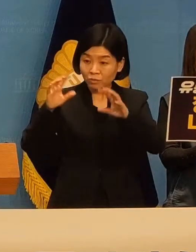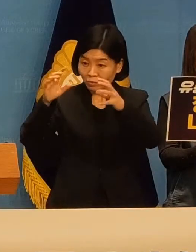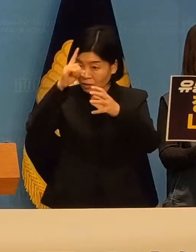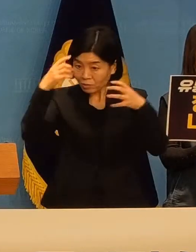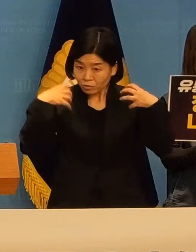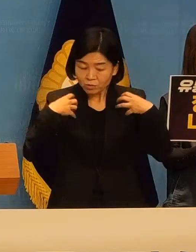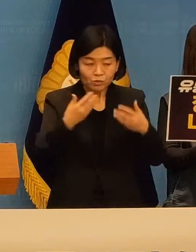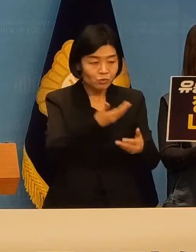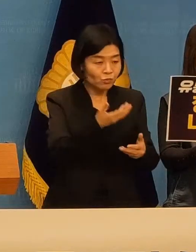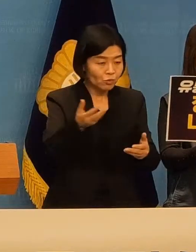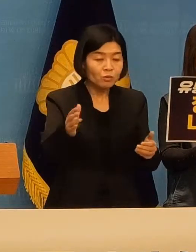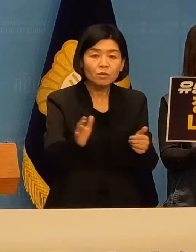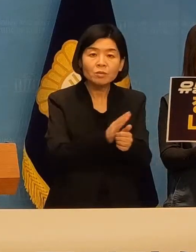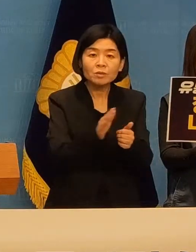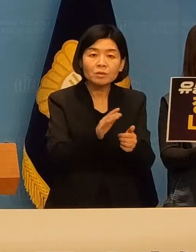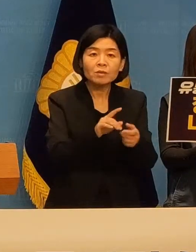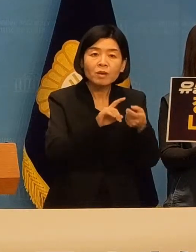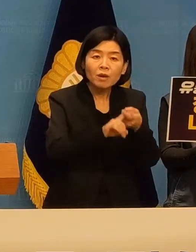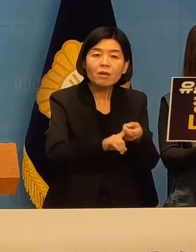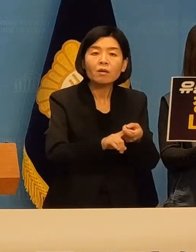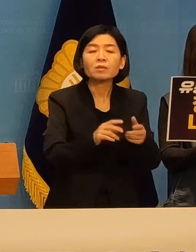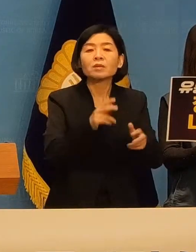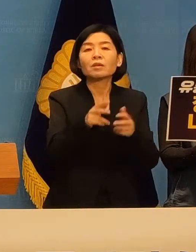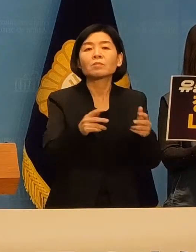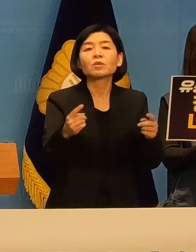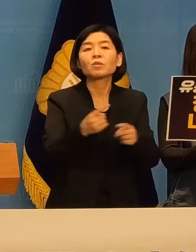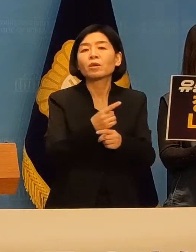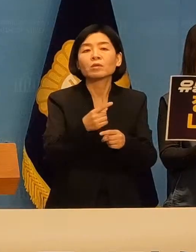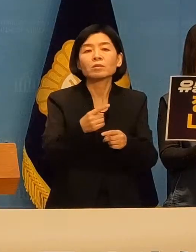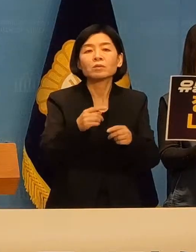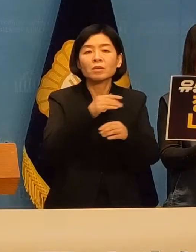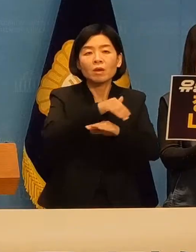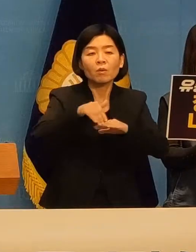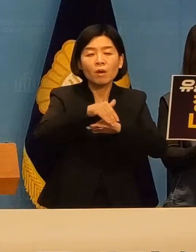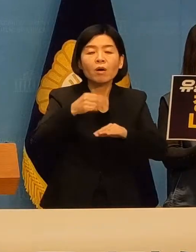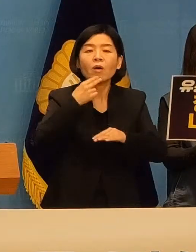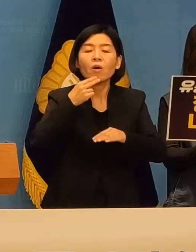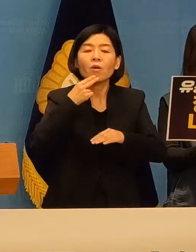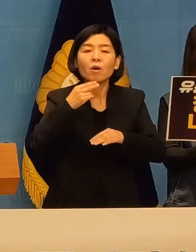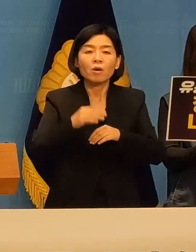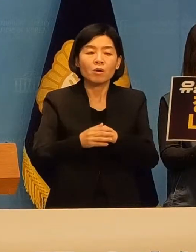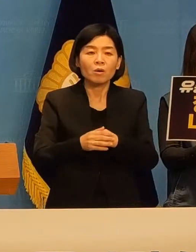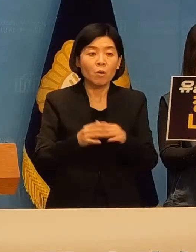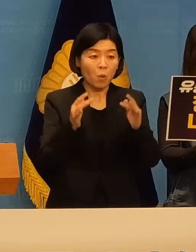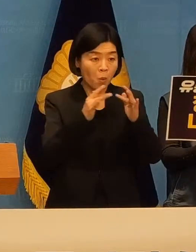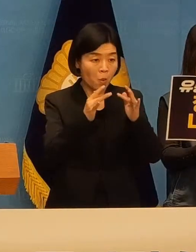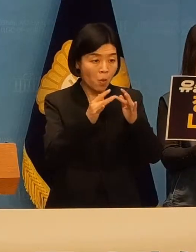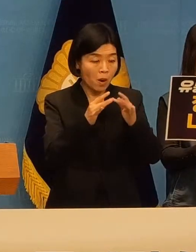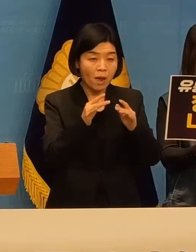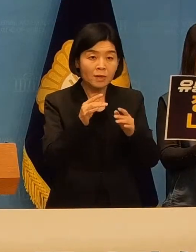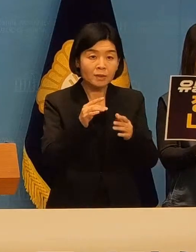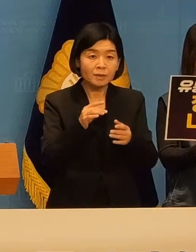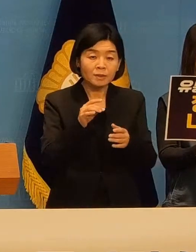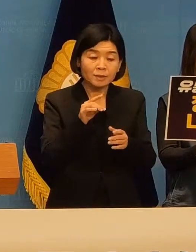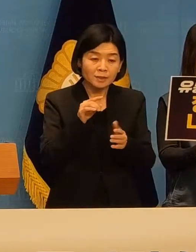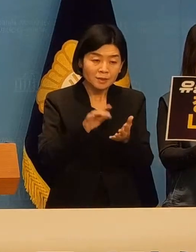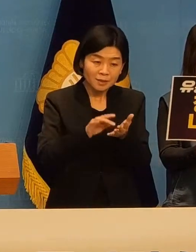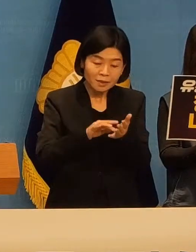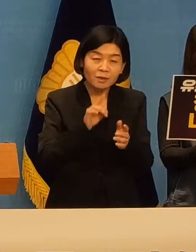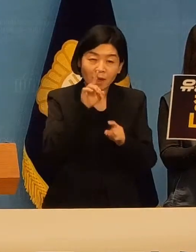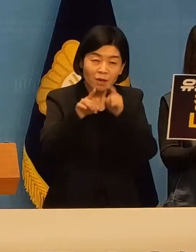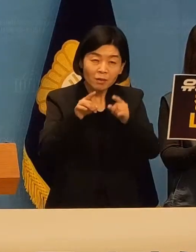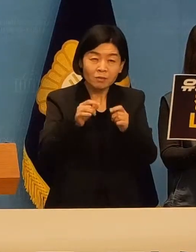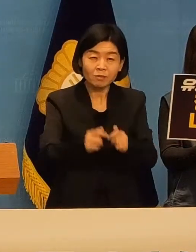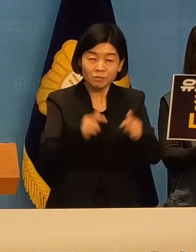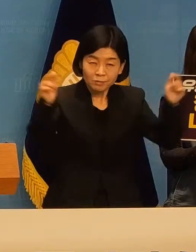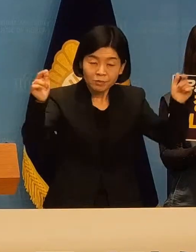전무했다. 팬데믹을 경과하며 온라인 유통업이 급속도로 확장될 때 기존 산업과 종사자에 대한